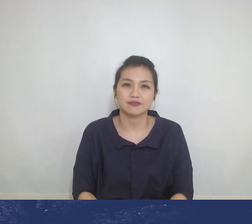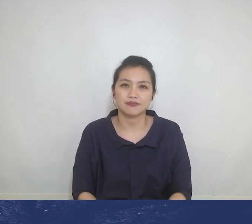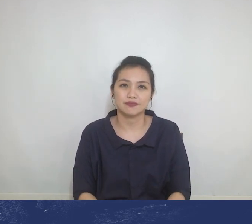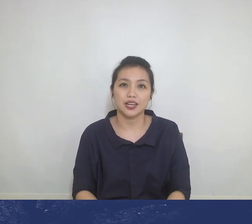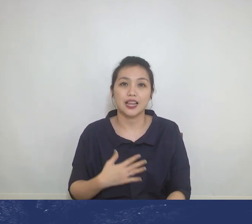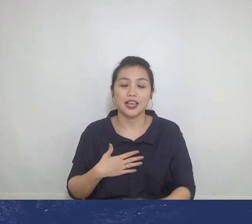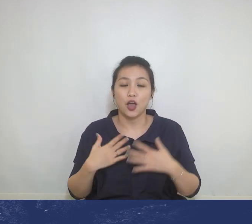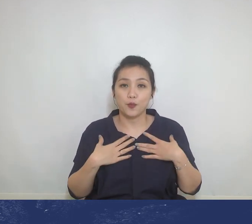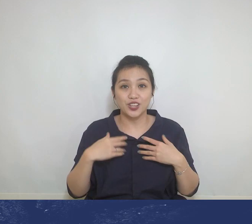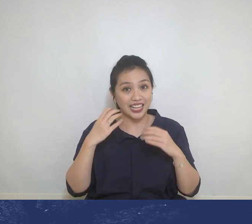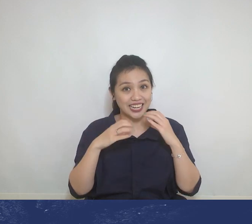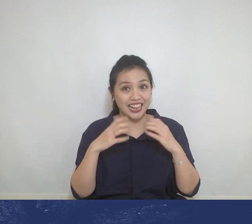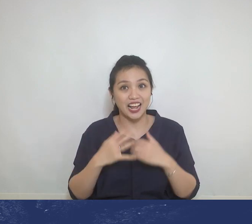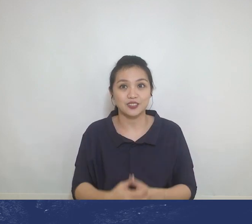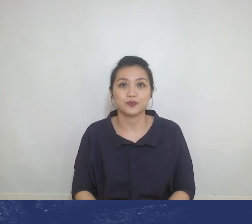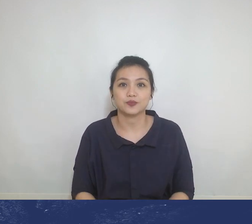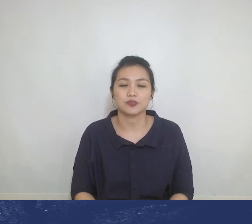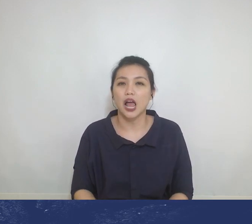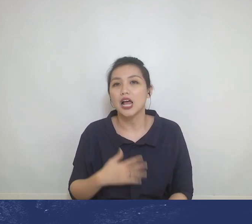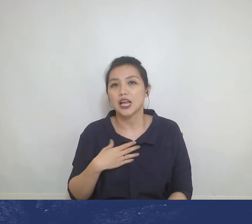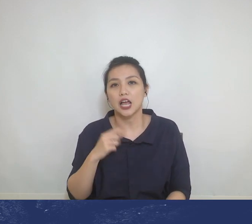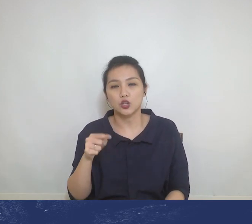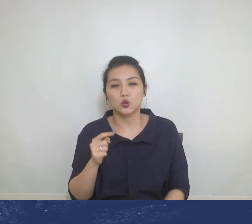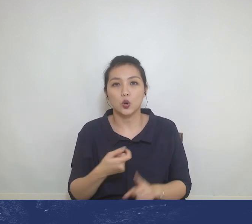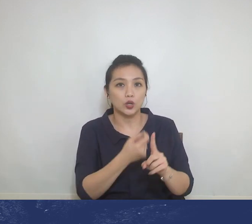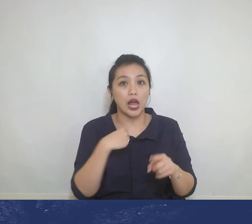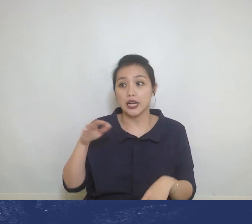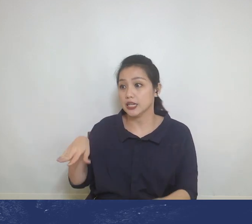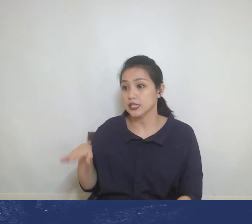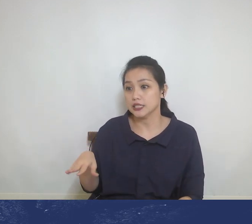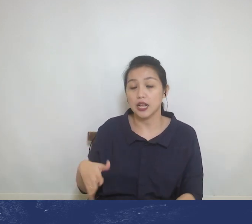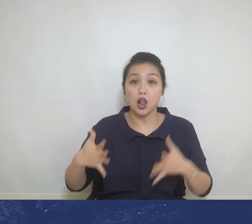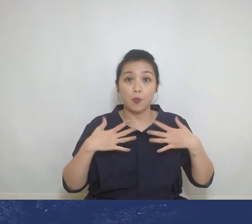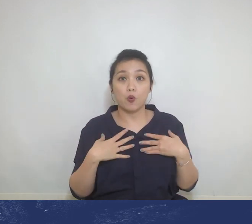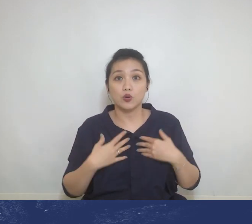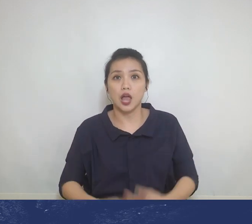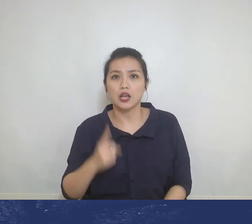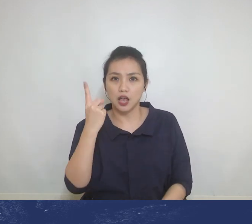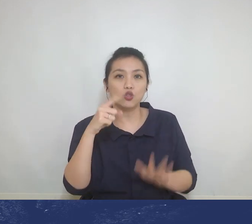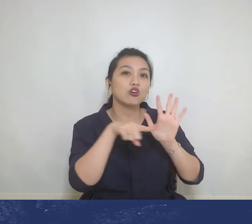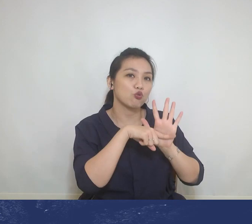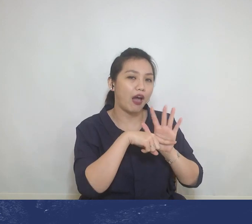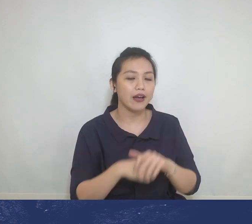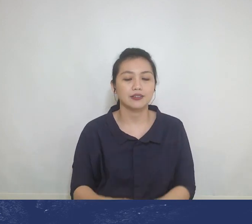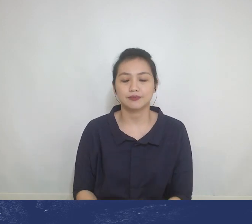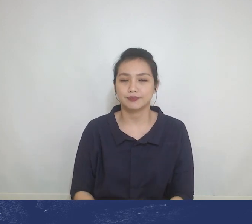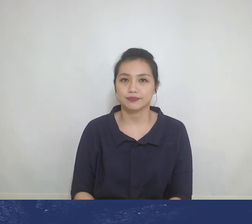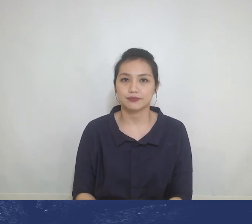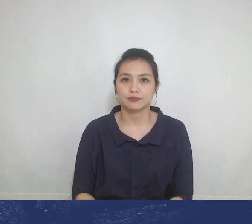Saya punya cerita begini. Saya itu dari kecil, saya itu punya satu